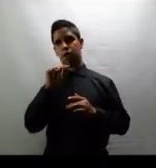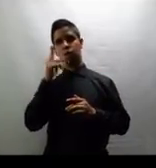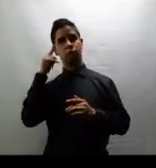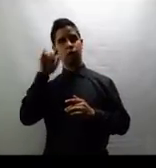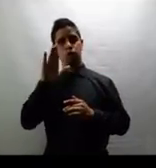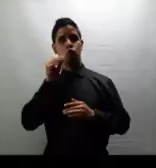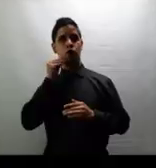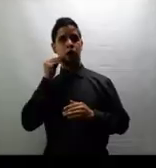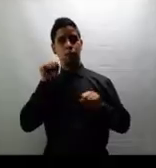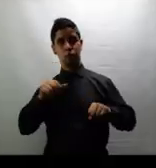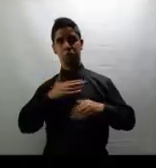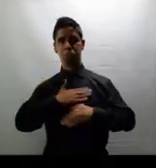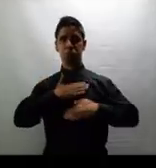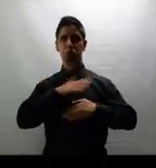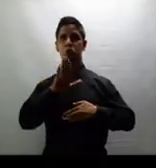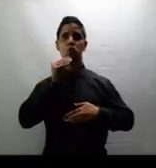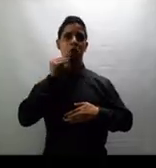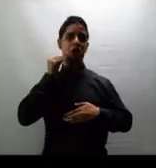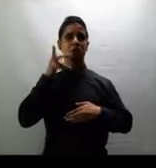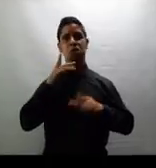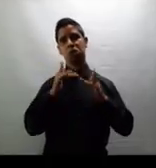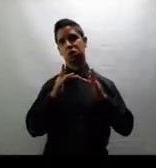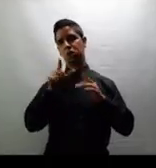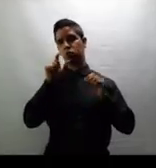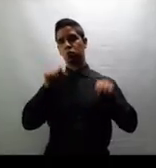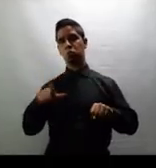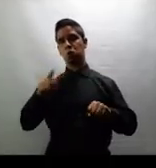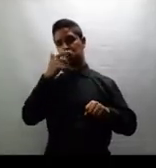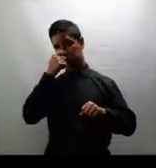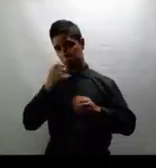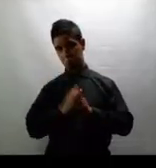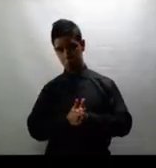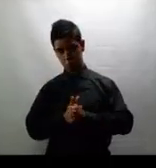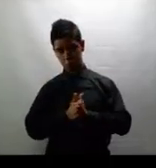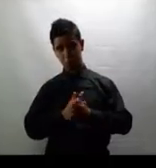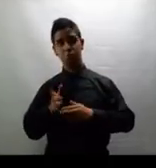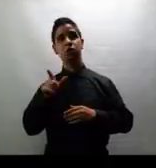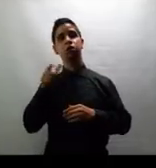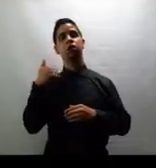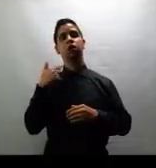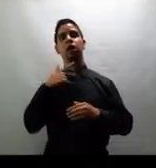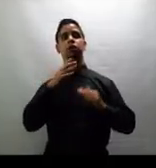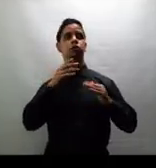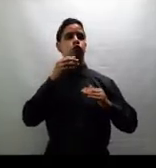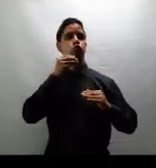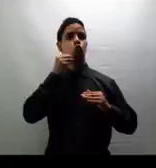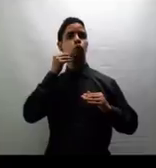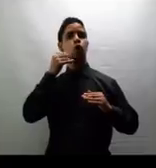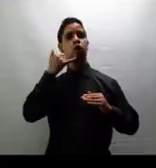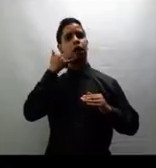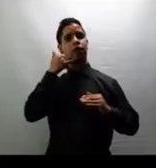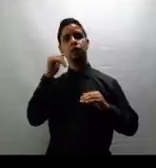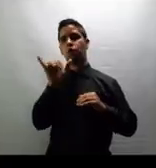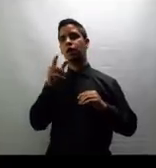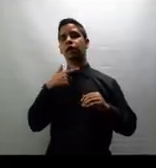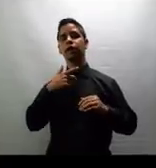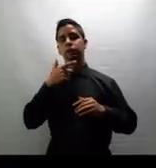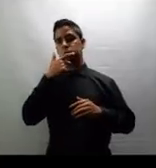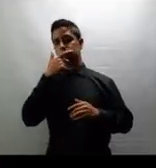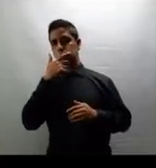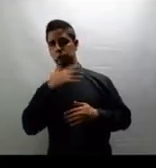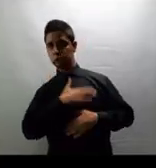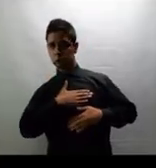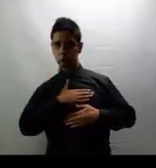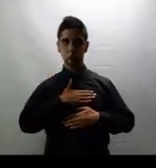hogar reciente y podrás disfrutar en tu casa de internet en el que puedes confiar teléfono residencial y el mejor entretenimiento con directv